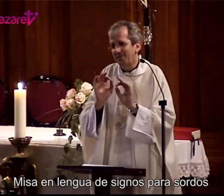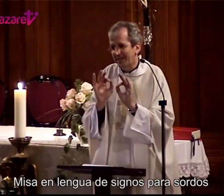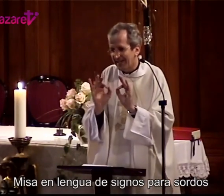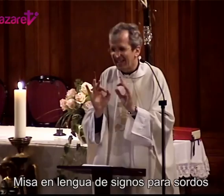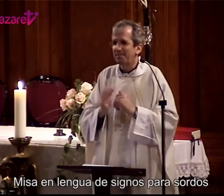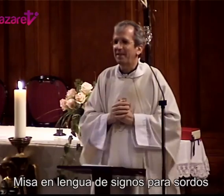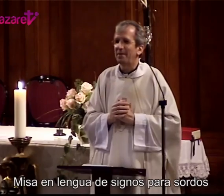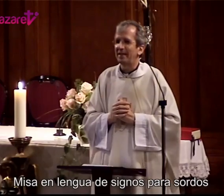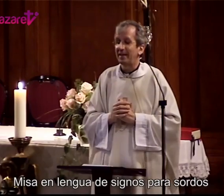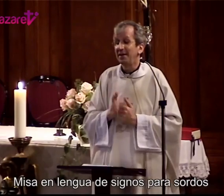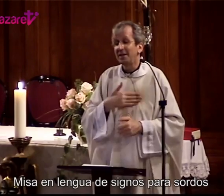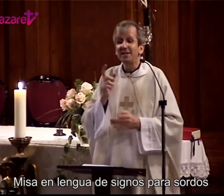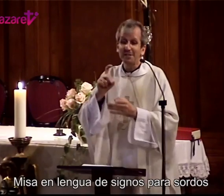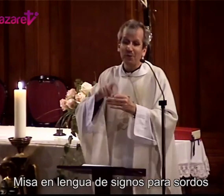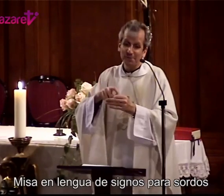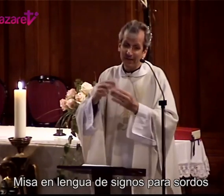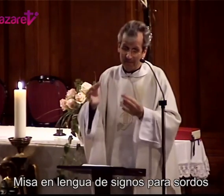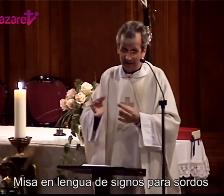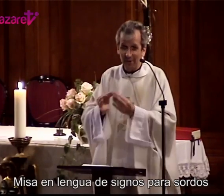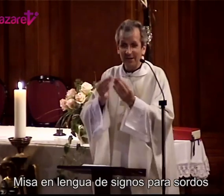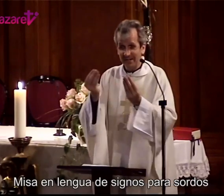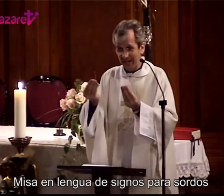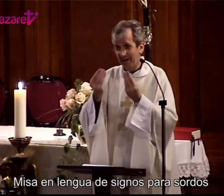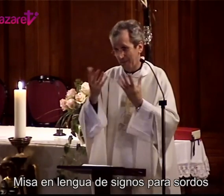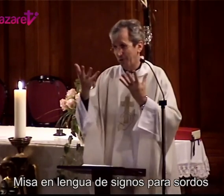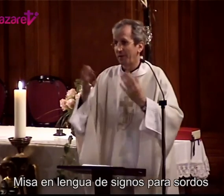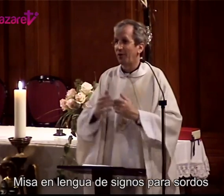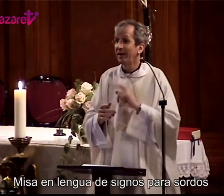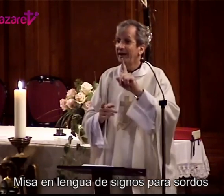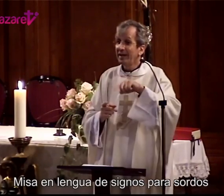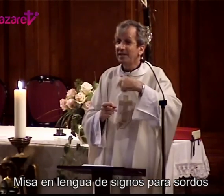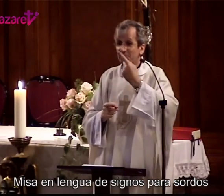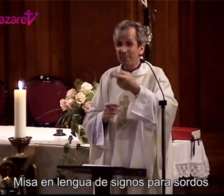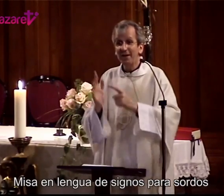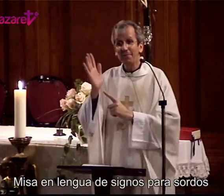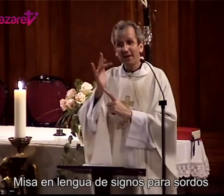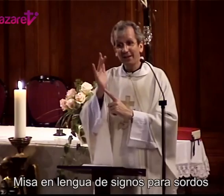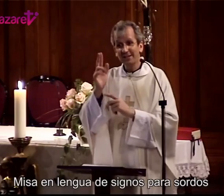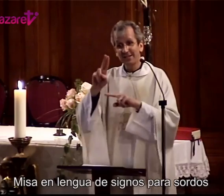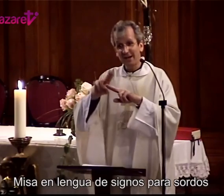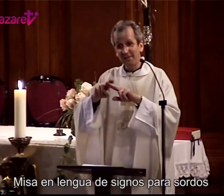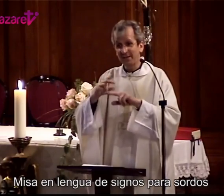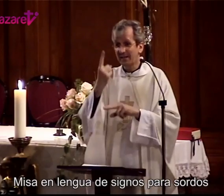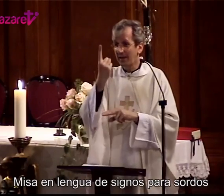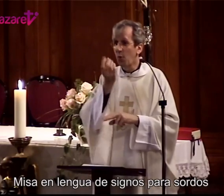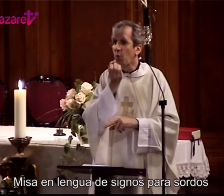fiestas especialmente. Y si podéis participar de la Eucaristía, pues mejor. Y después también el viernes será la fiesta del 1 de